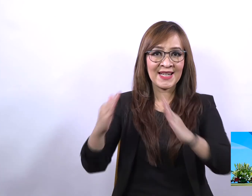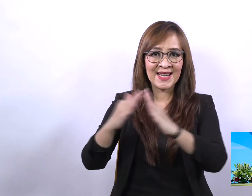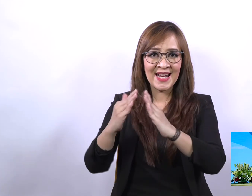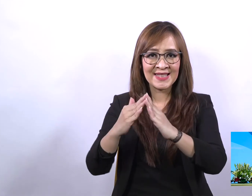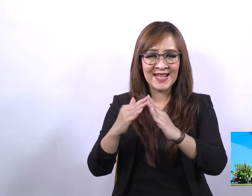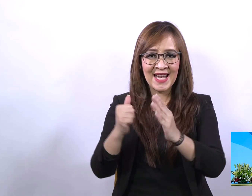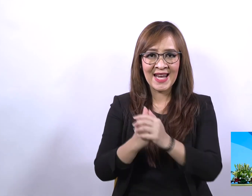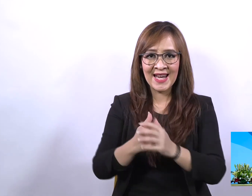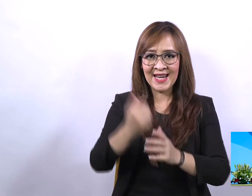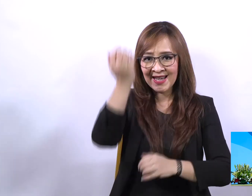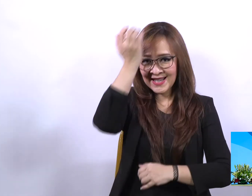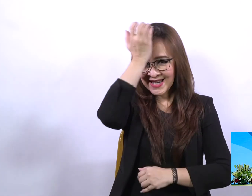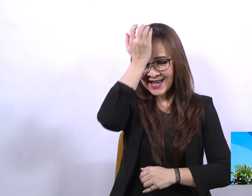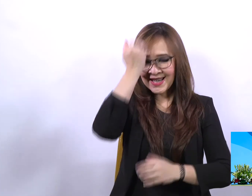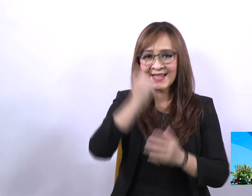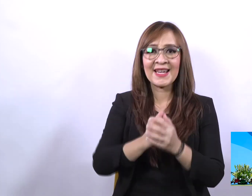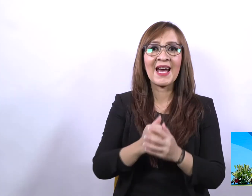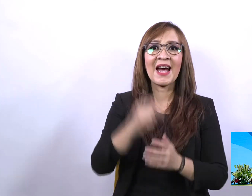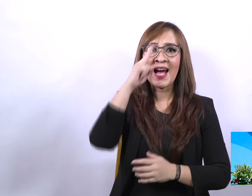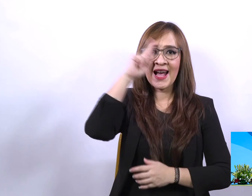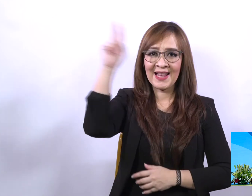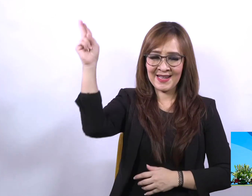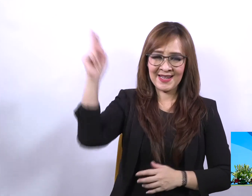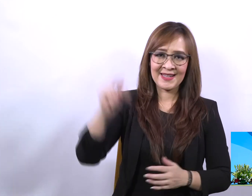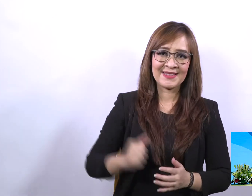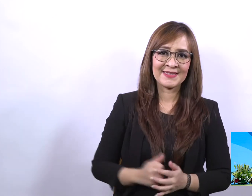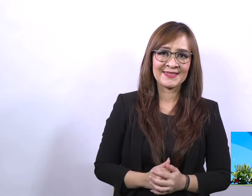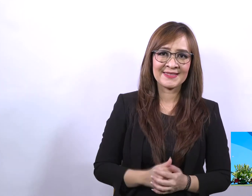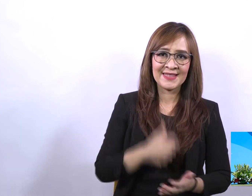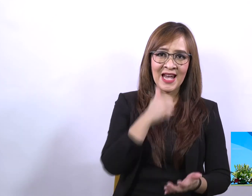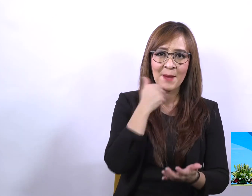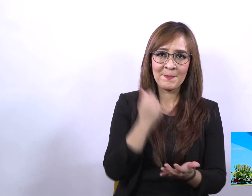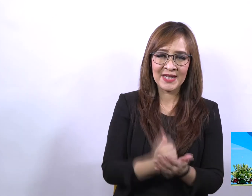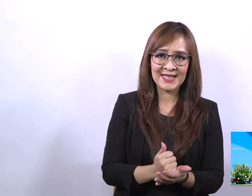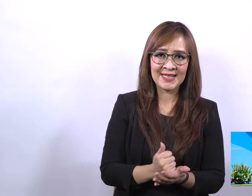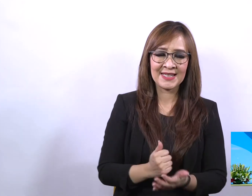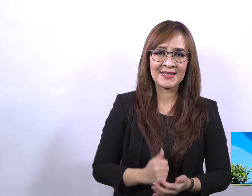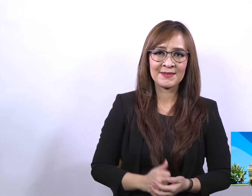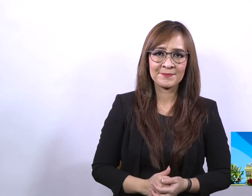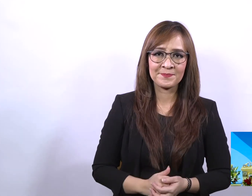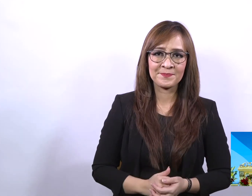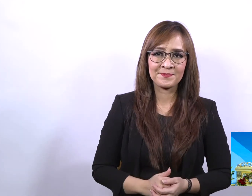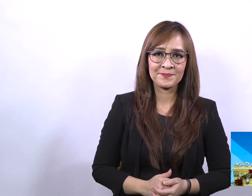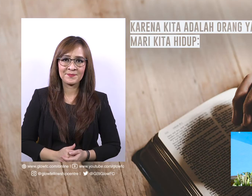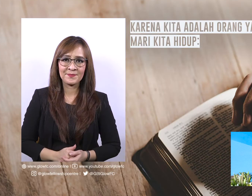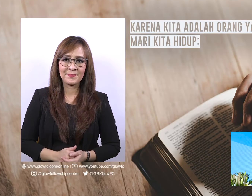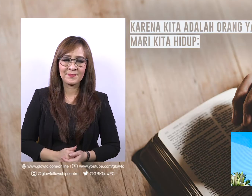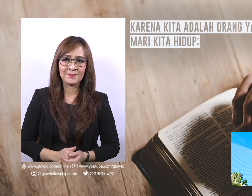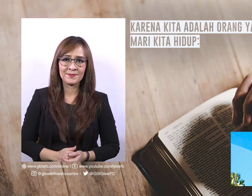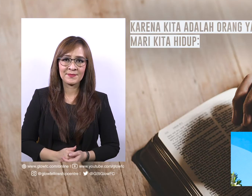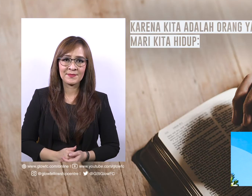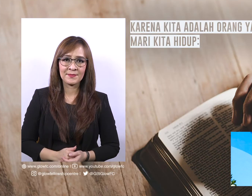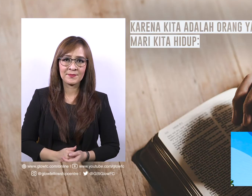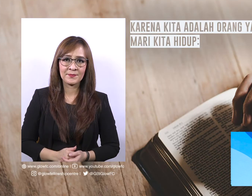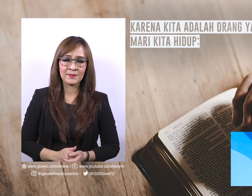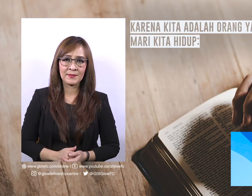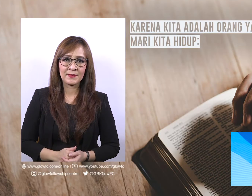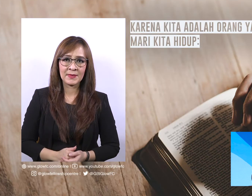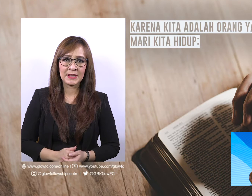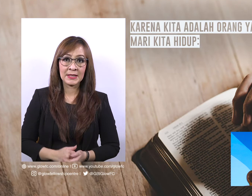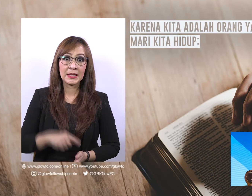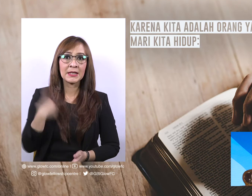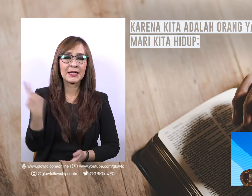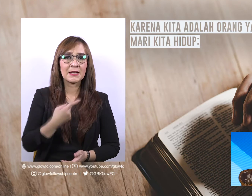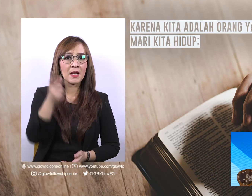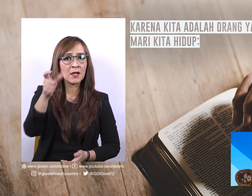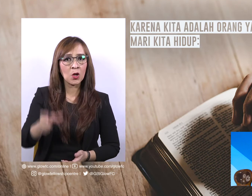nama Chrisye dipermuliakan yang saja katakan Aamir Haleluya selanjutnya saya pelajar Hai lagi telornya